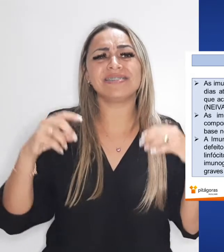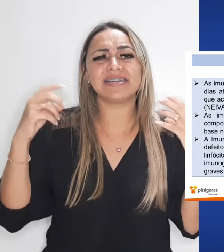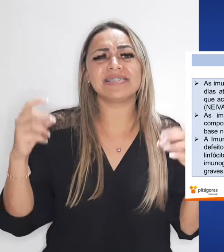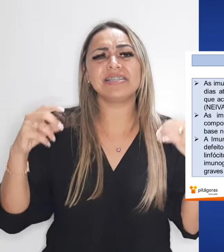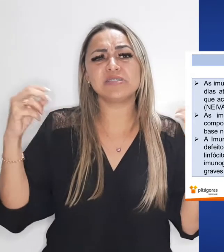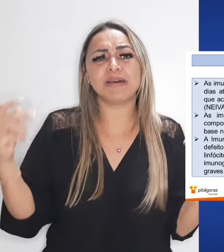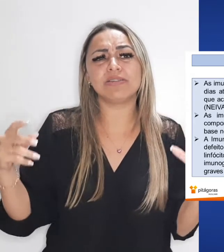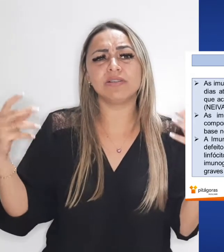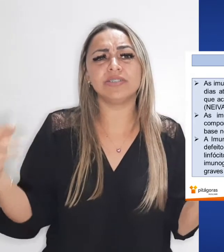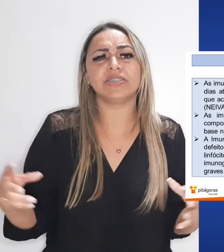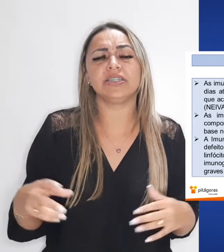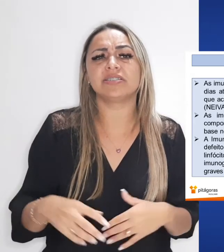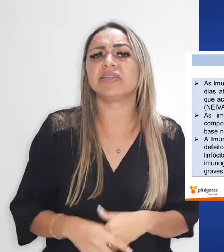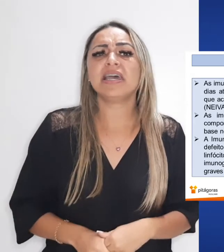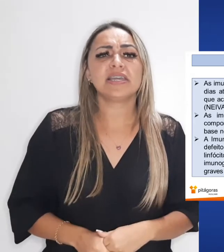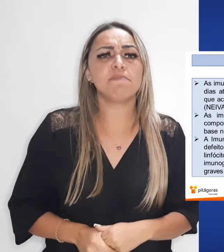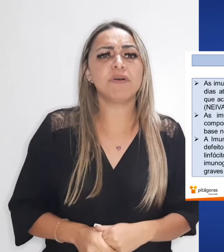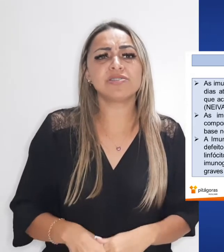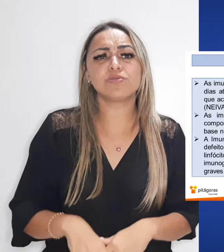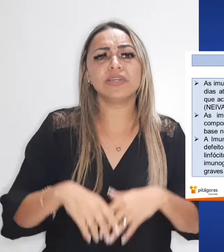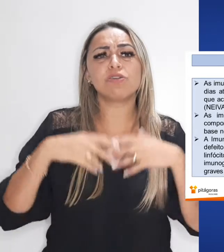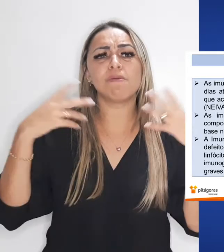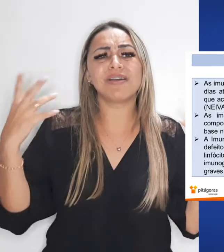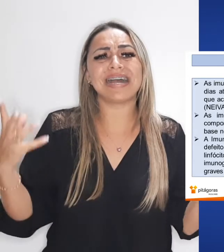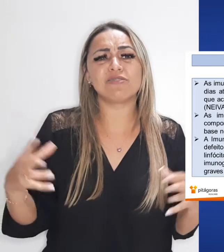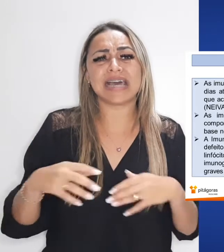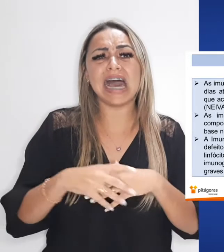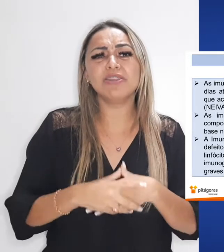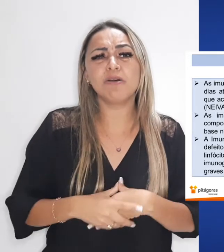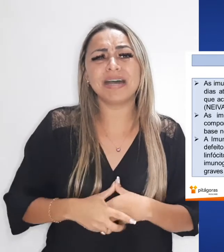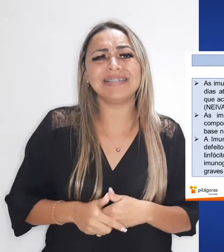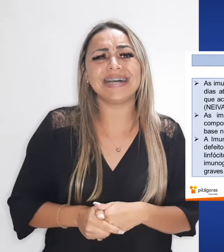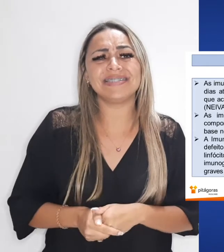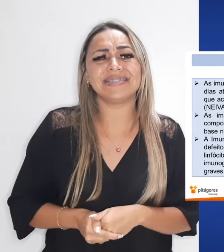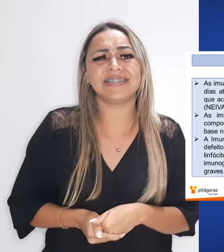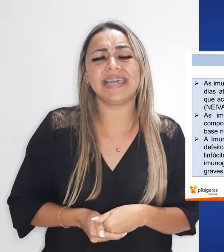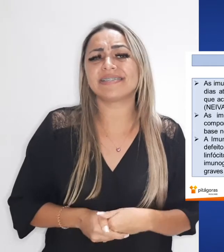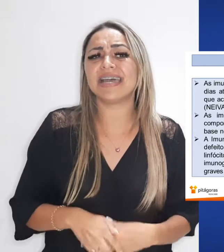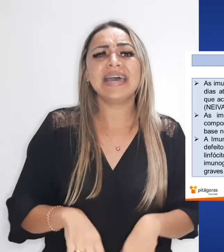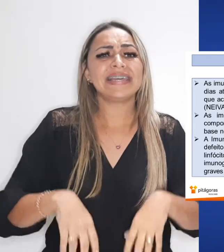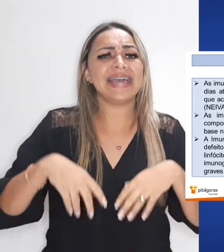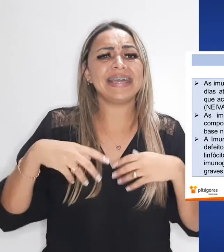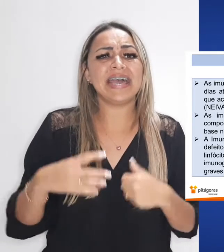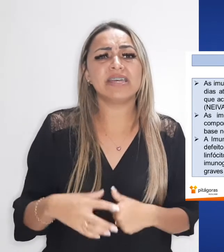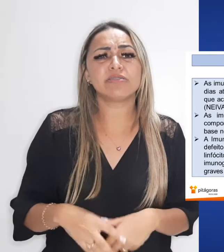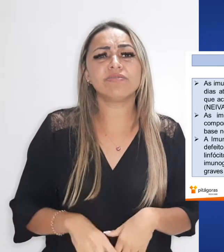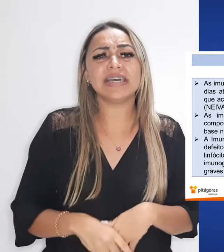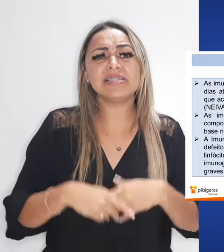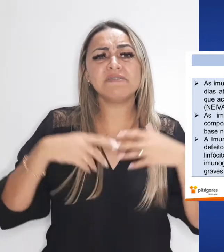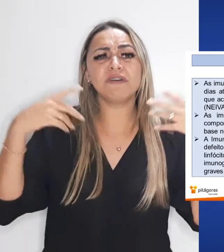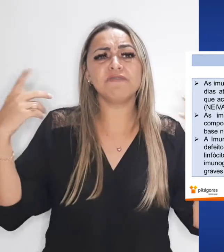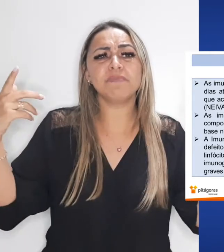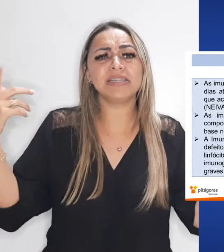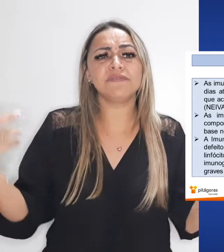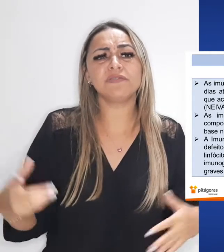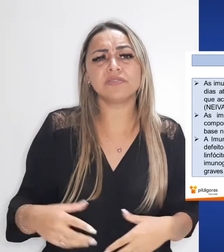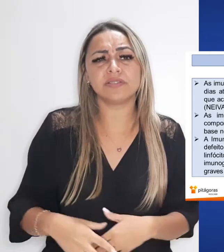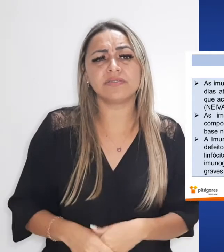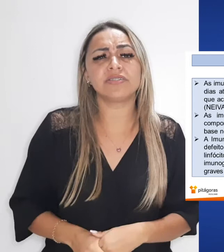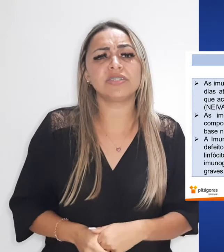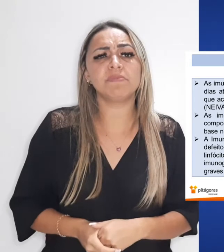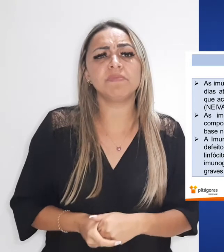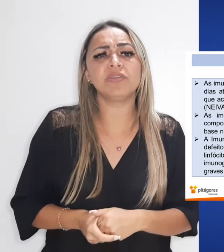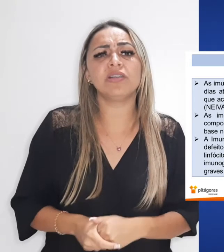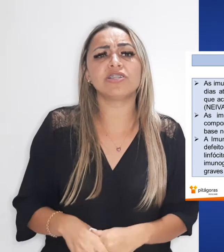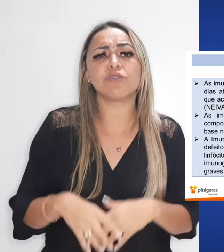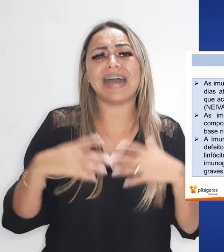mais de 300 patologias que possuem como causa anormalidade genética que acarretam no desenvolvimento e funções